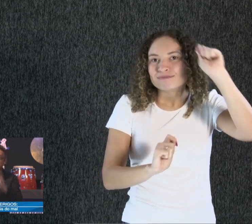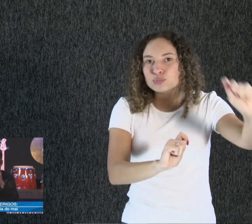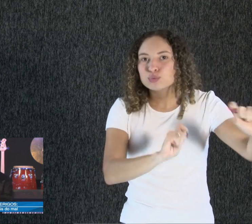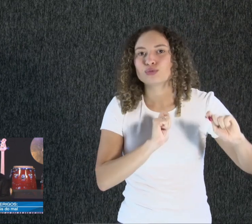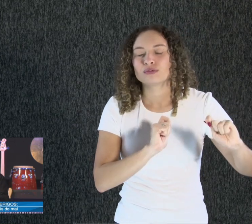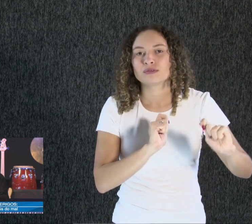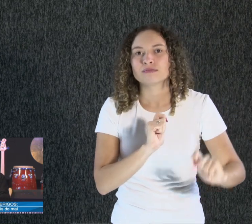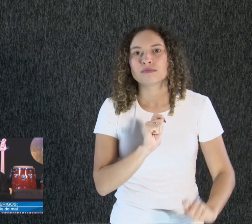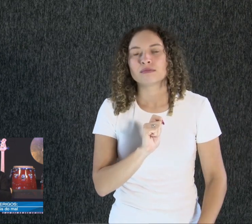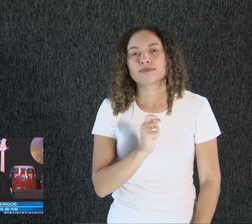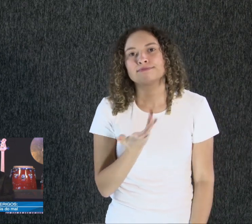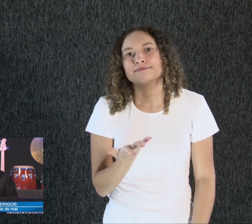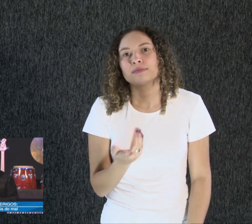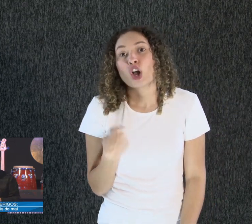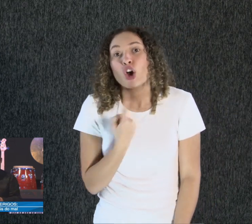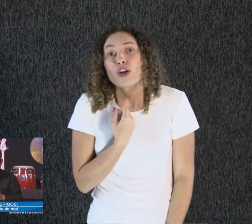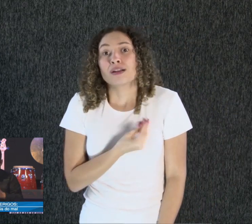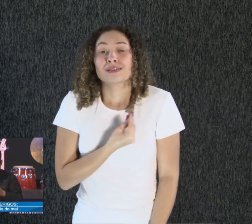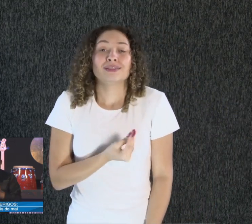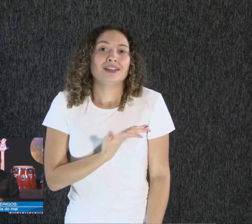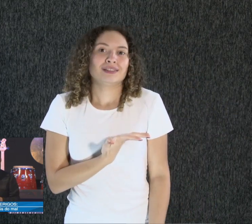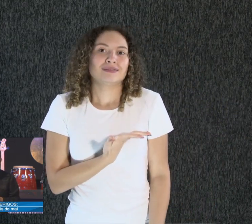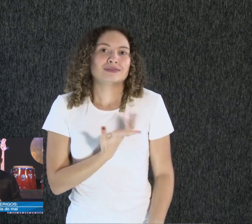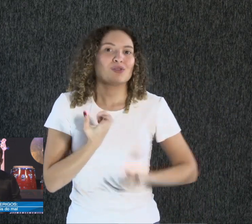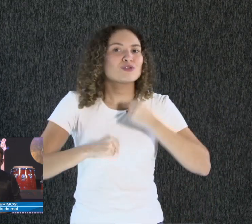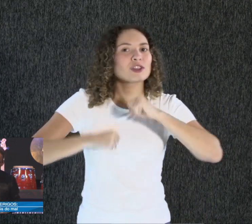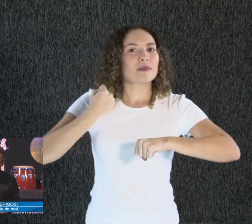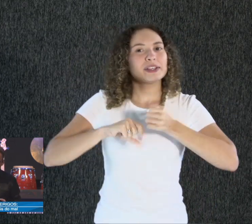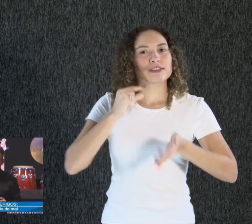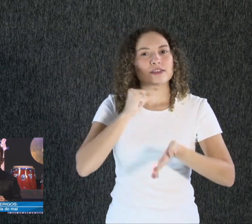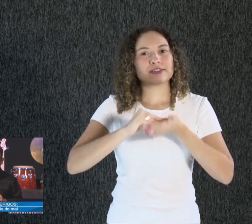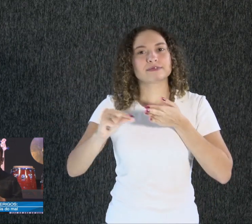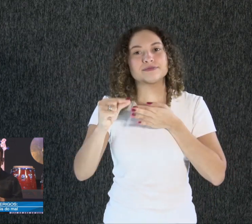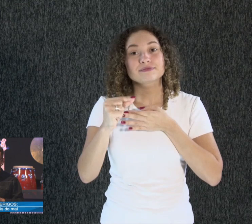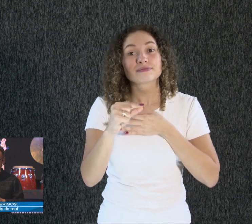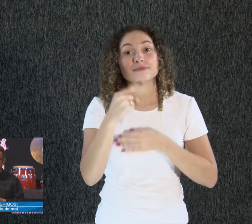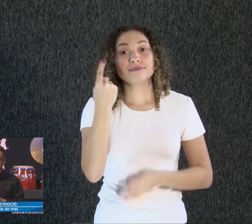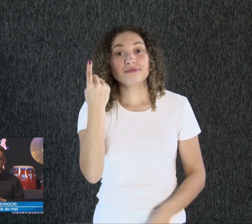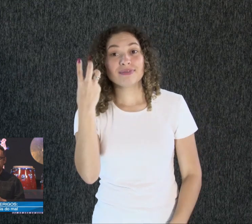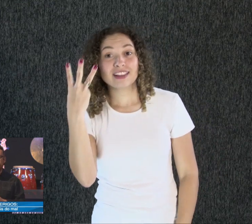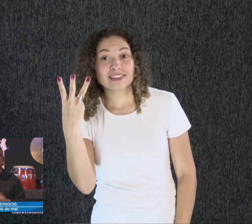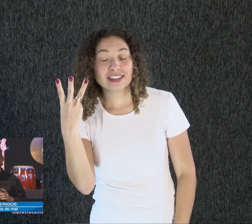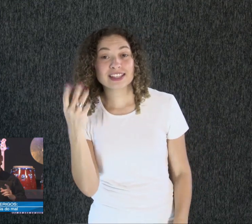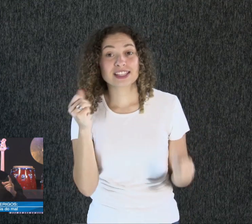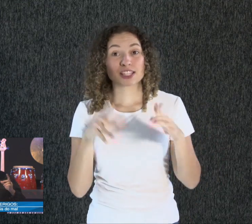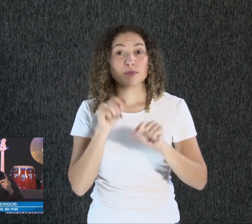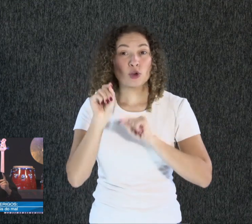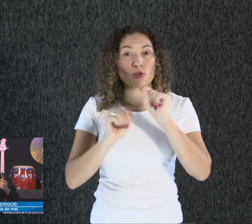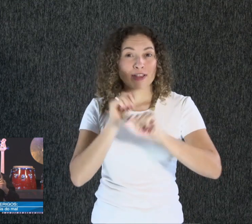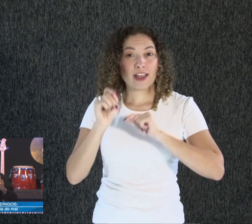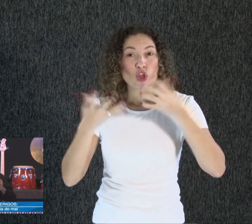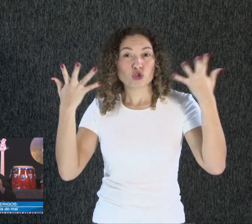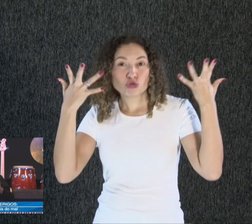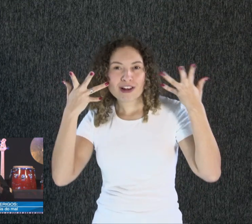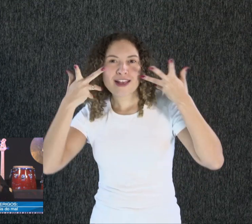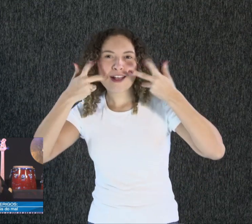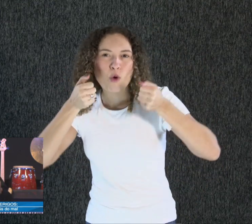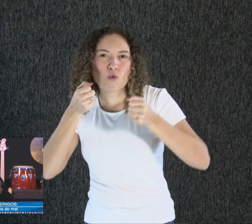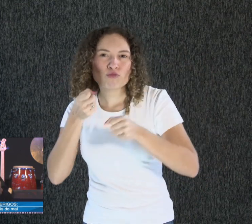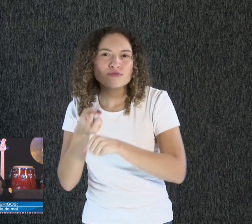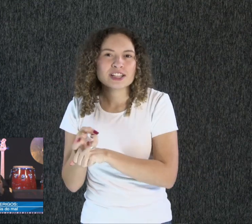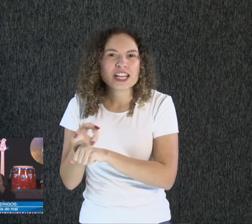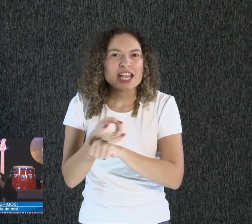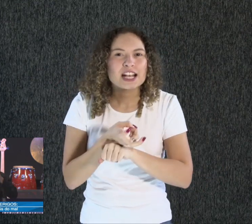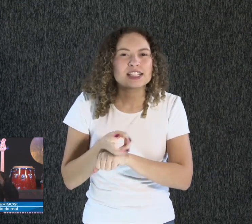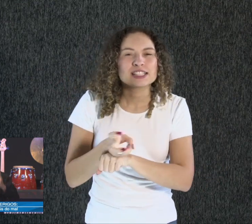São os ataques do inferno contra a nossa vida. E o salmista, no versículo 13, ele fala sobre o